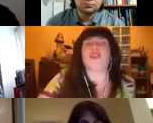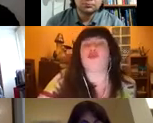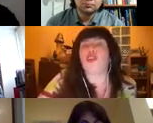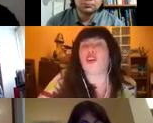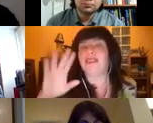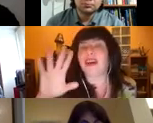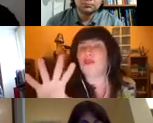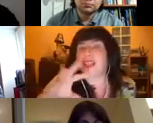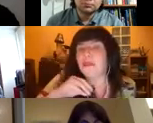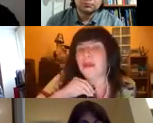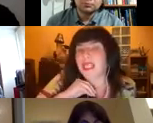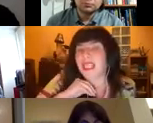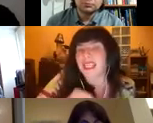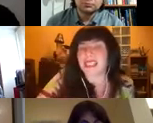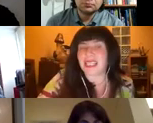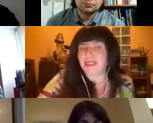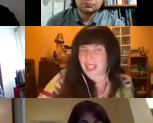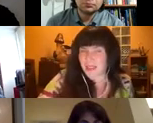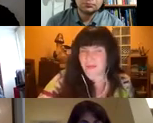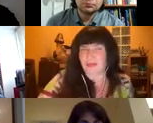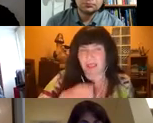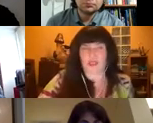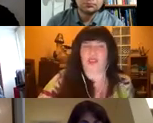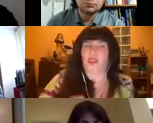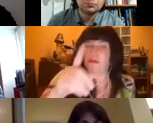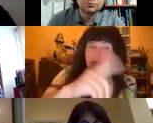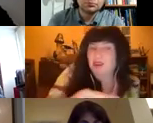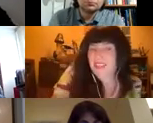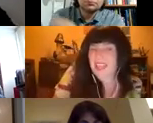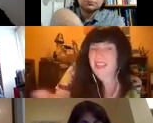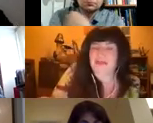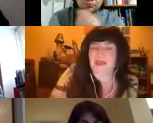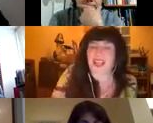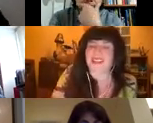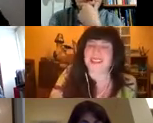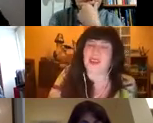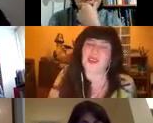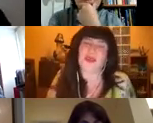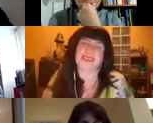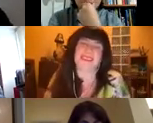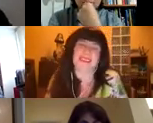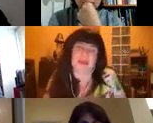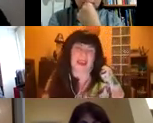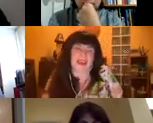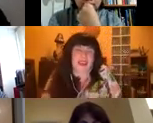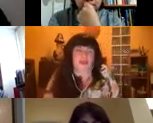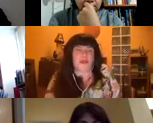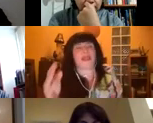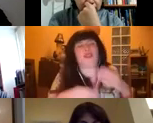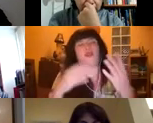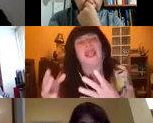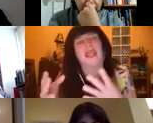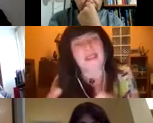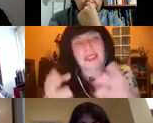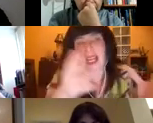Con estos son los que trabajamos esta parte de la transitividad. Estos son los mismos de antes, pero organizados como red sistémica. Fuimos